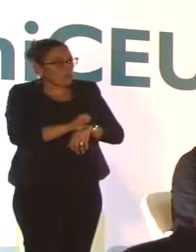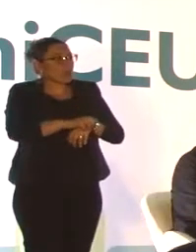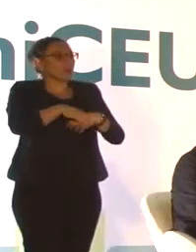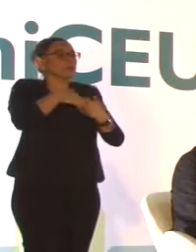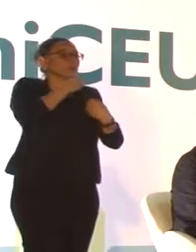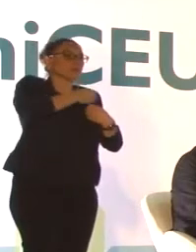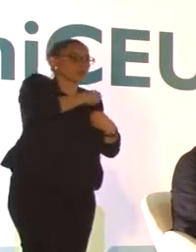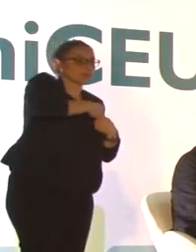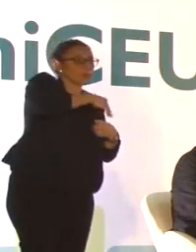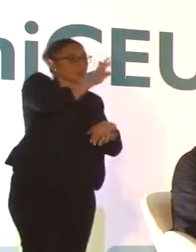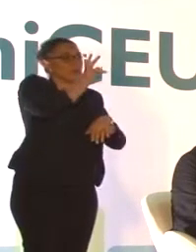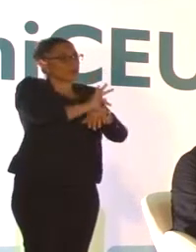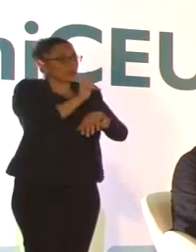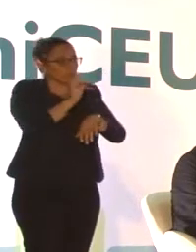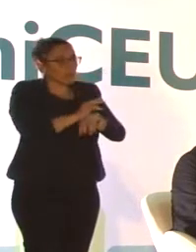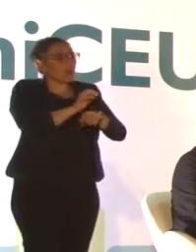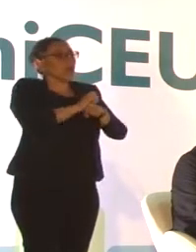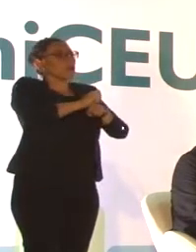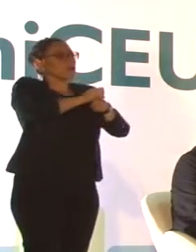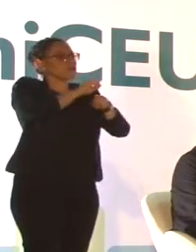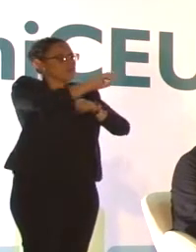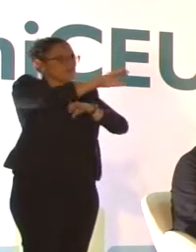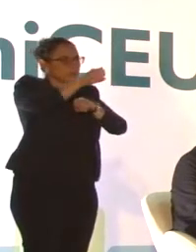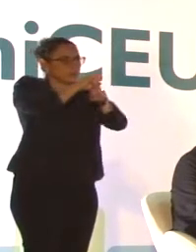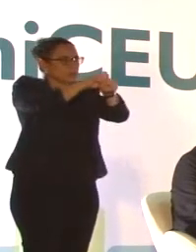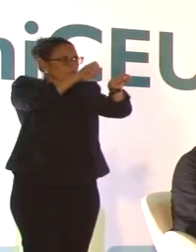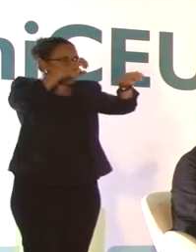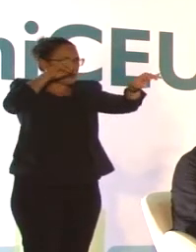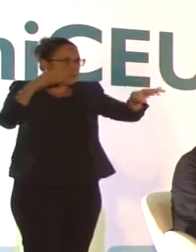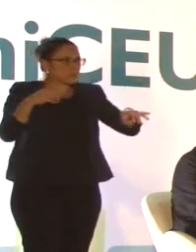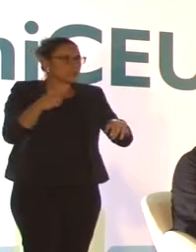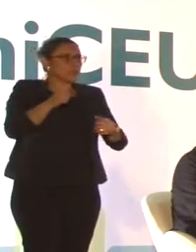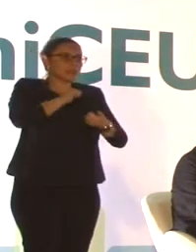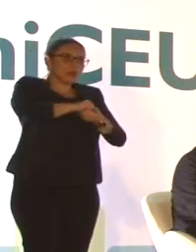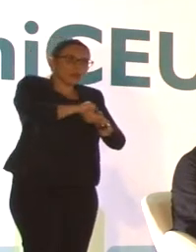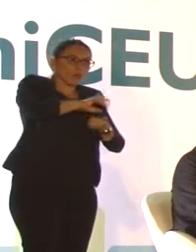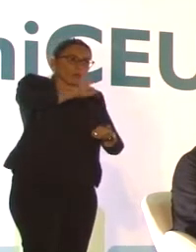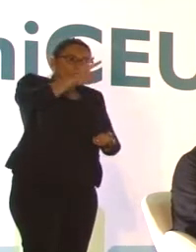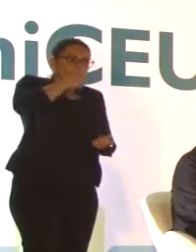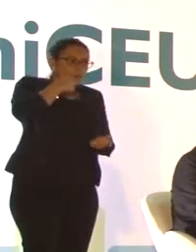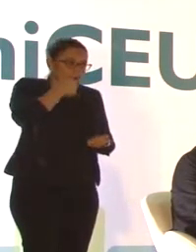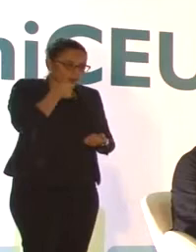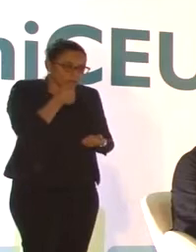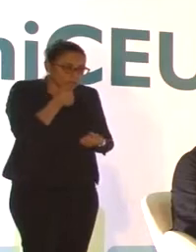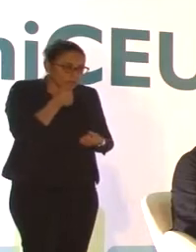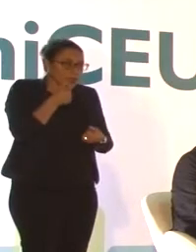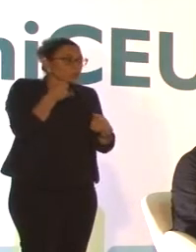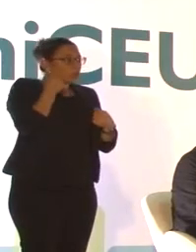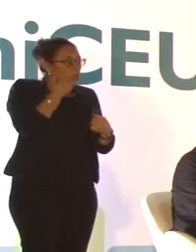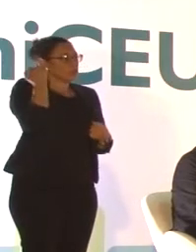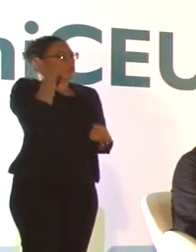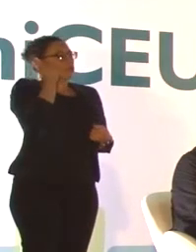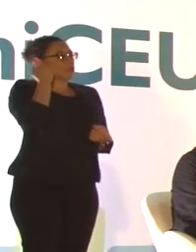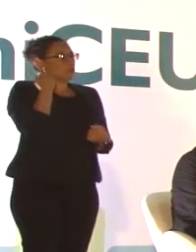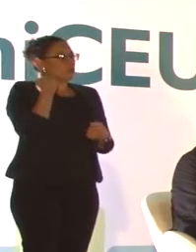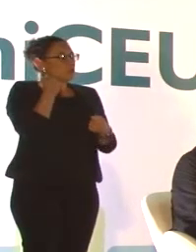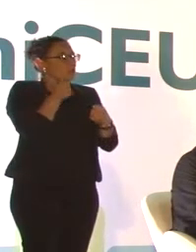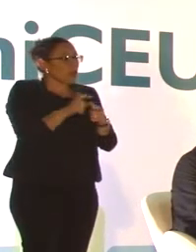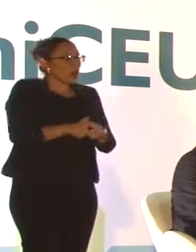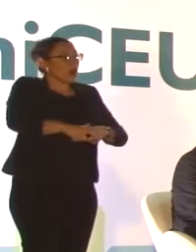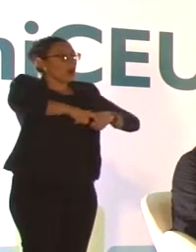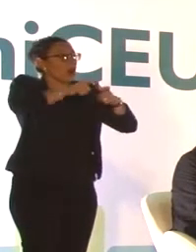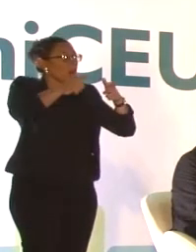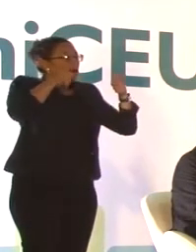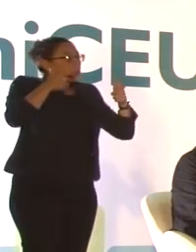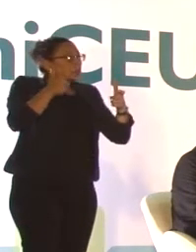ensino à distância com qualidade, cursos semipresenciais, certamente vai aumentar e muito